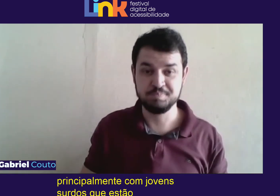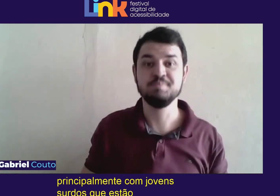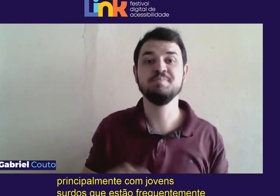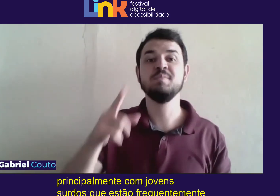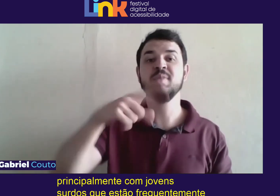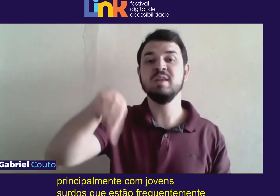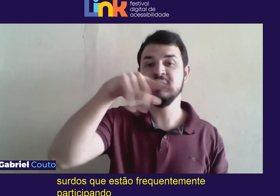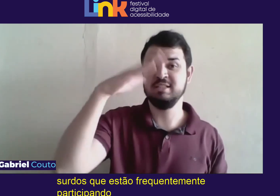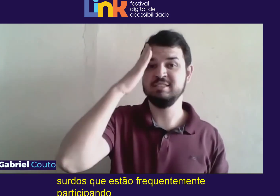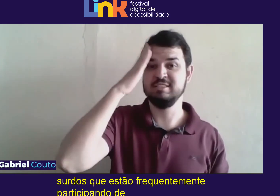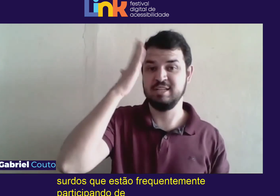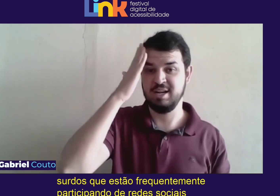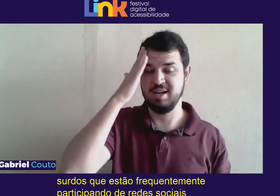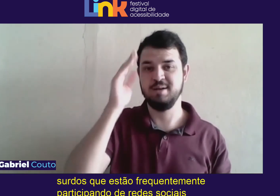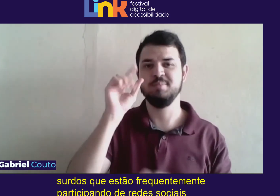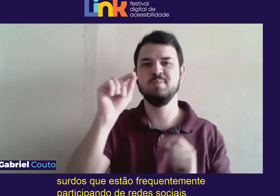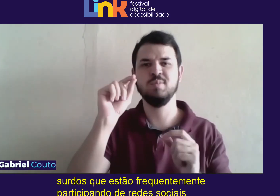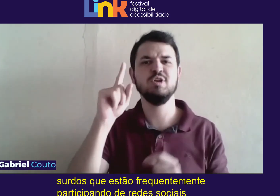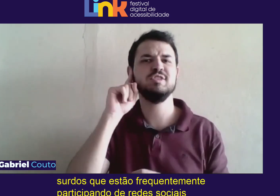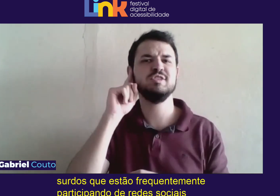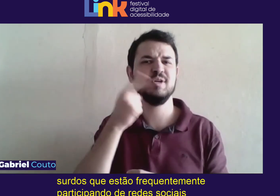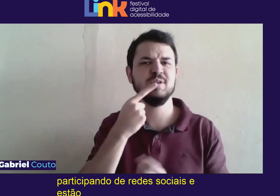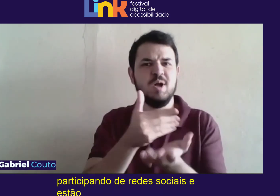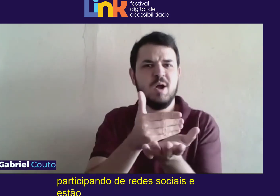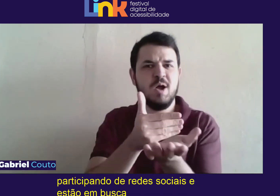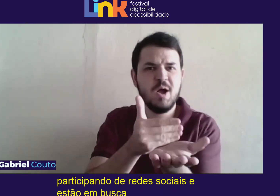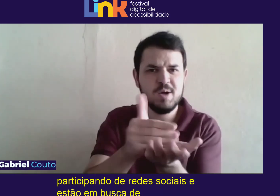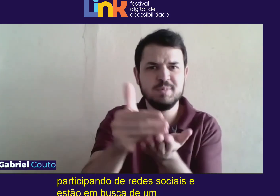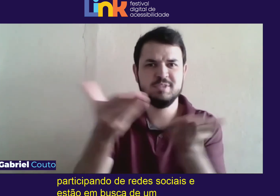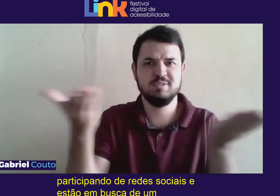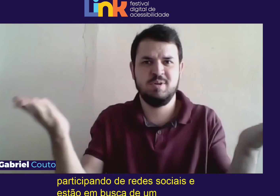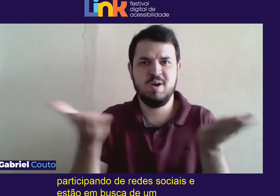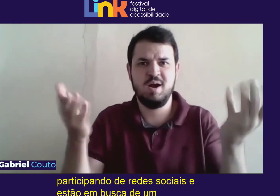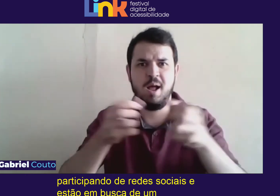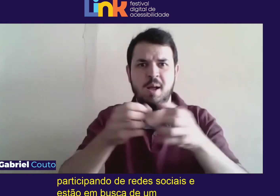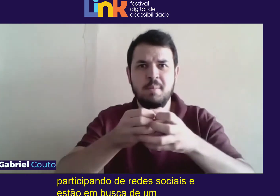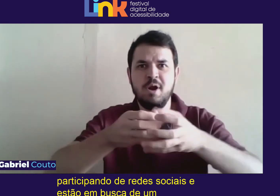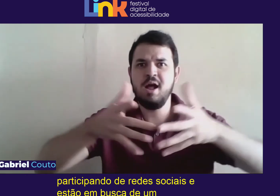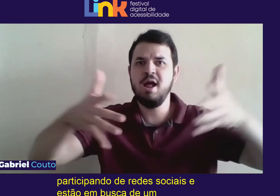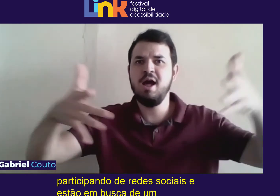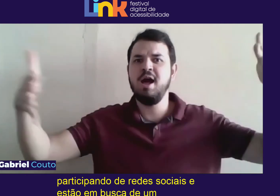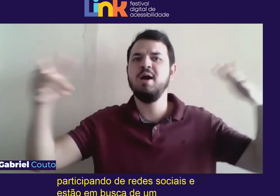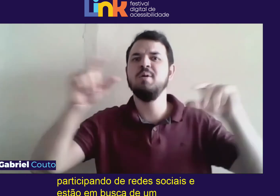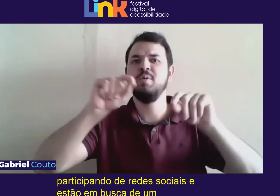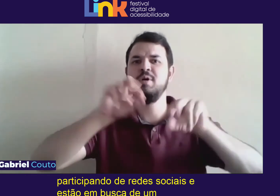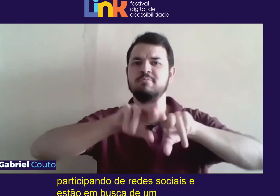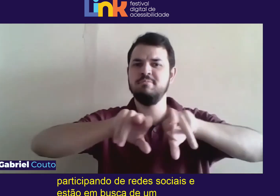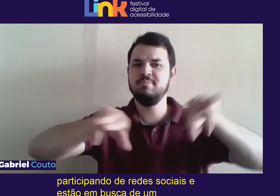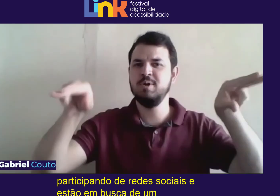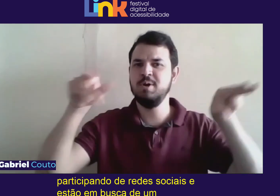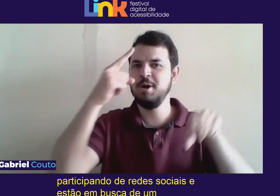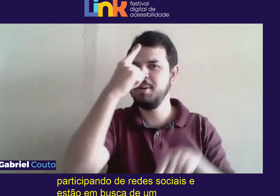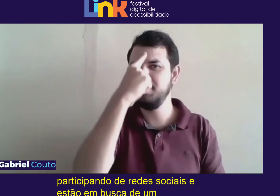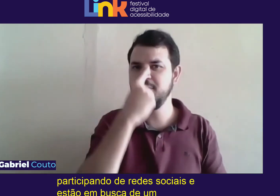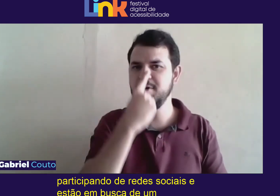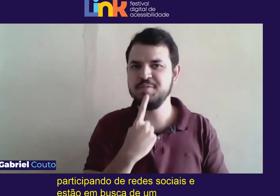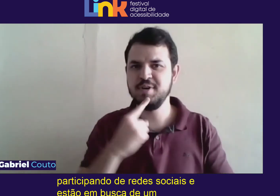estão em busca de um emprego. Vocês sabem que, atualmente, tem